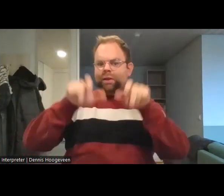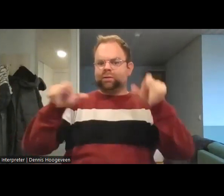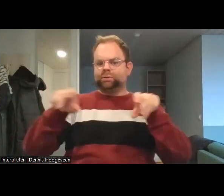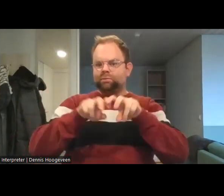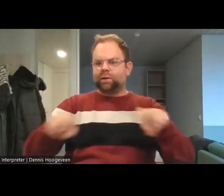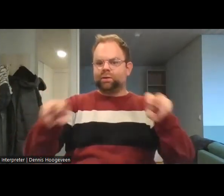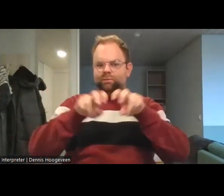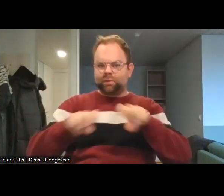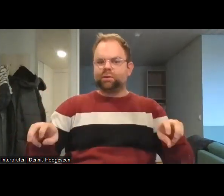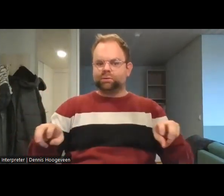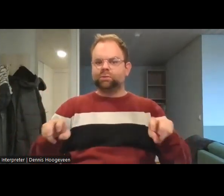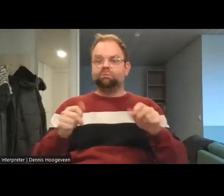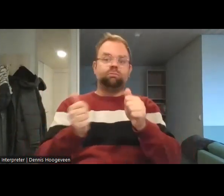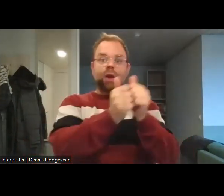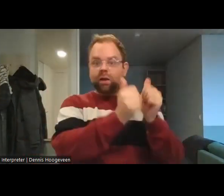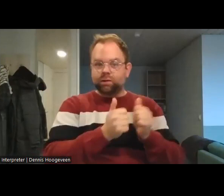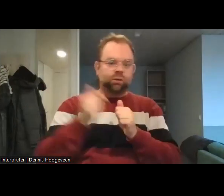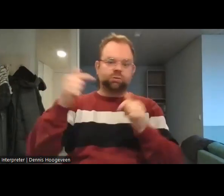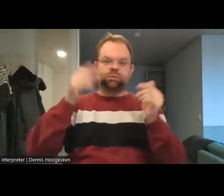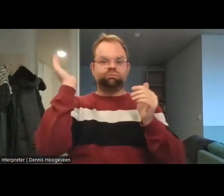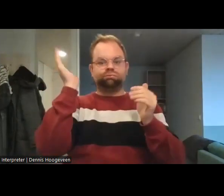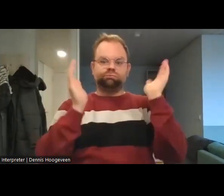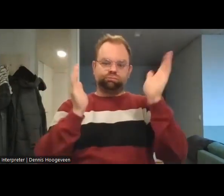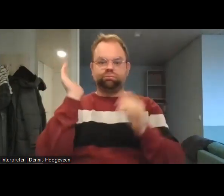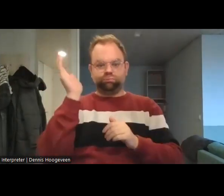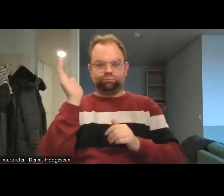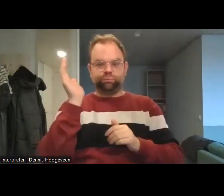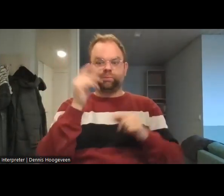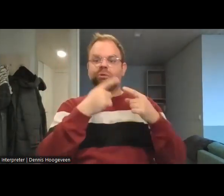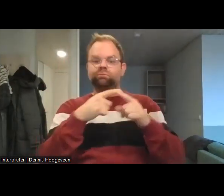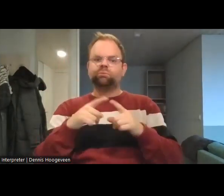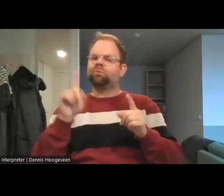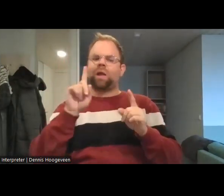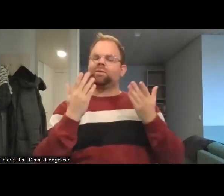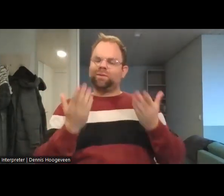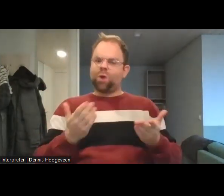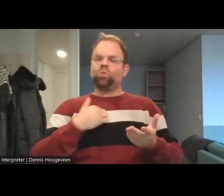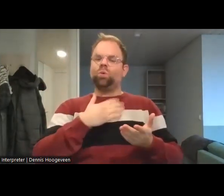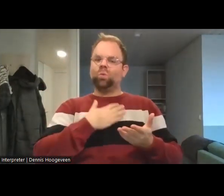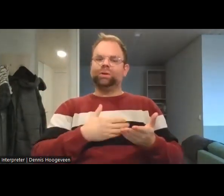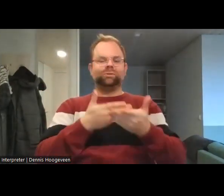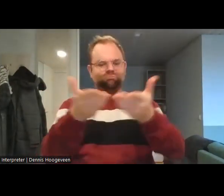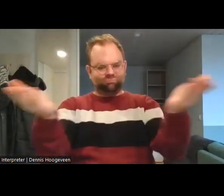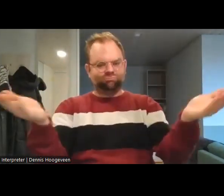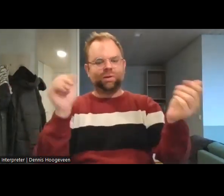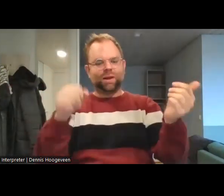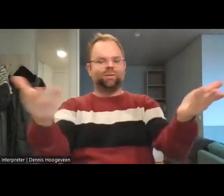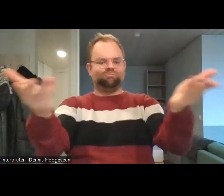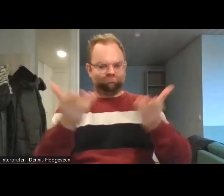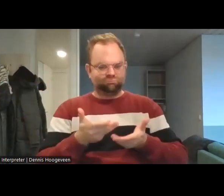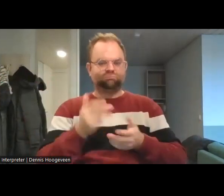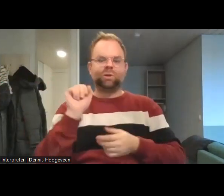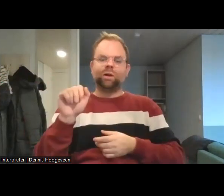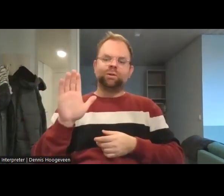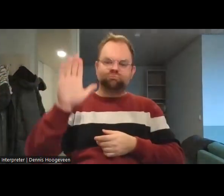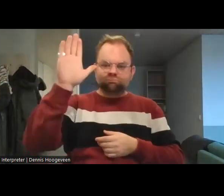la chance de partager leurs demandes. Si vous voulez ajouter, donner des compliments, expliquer, même si vous